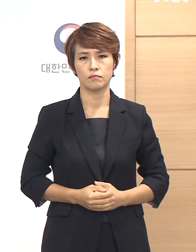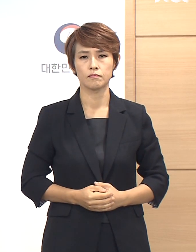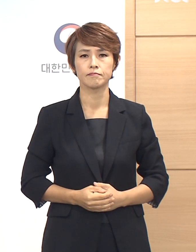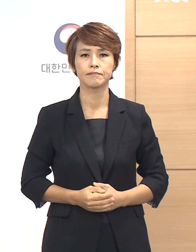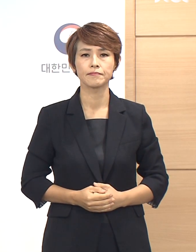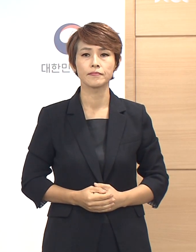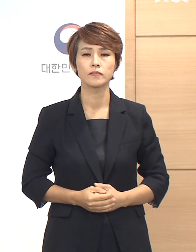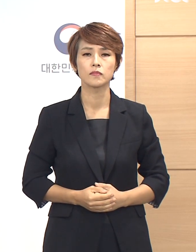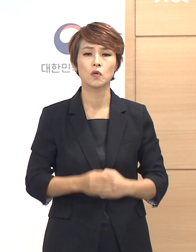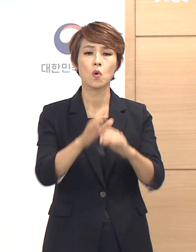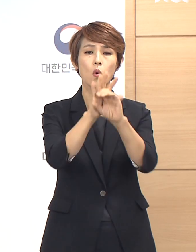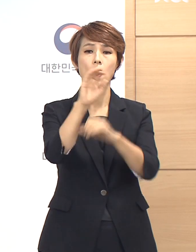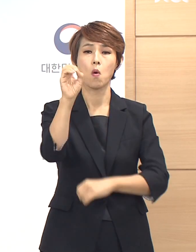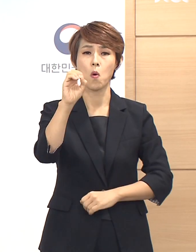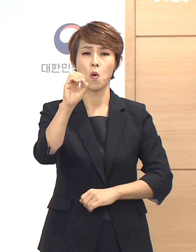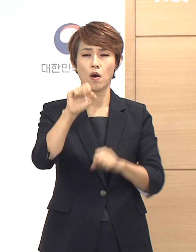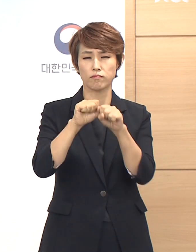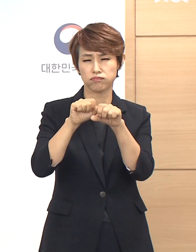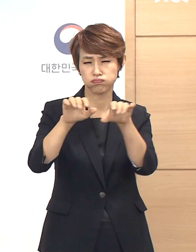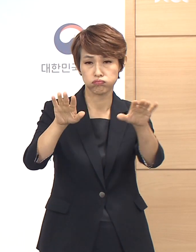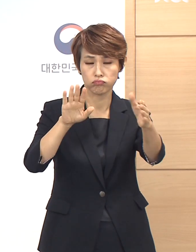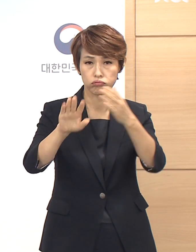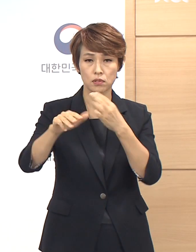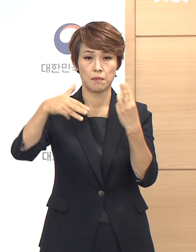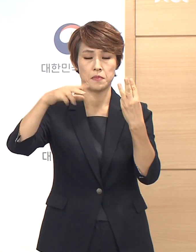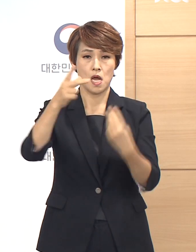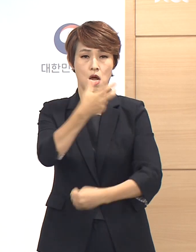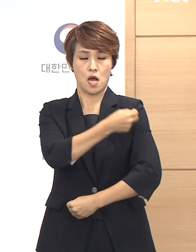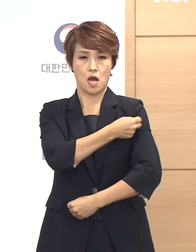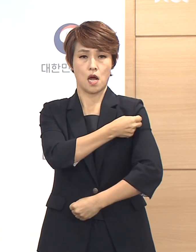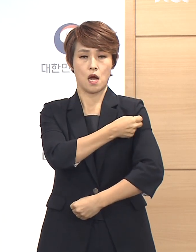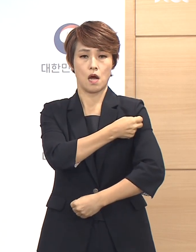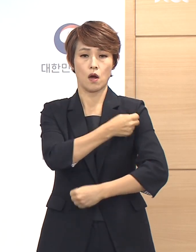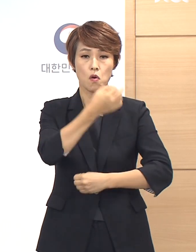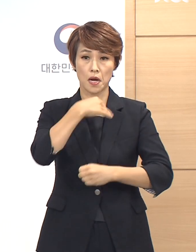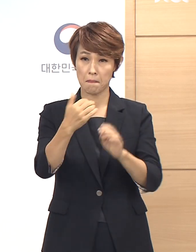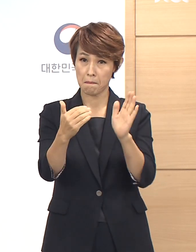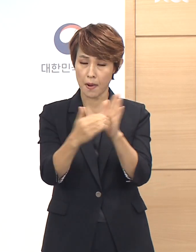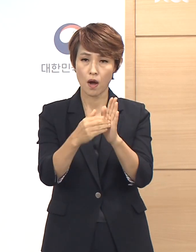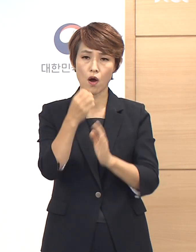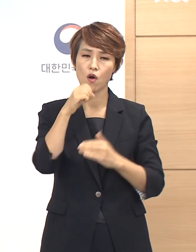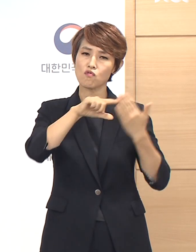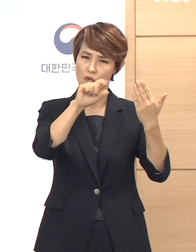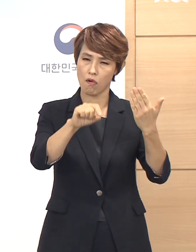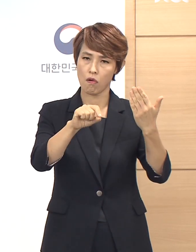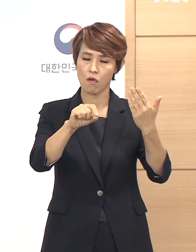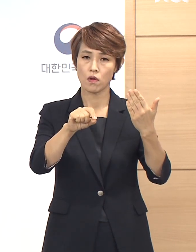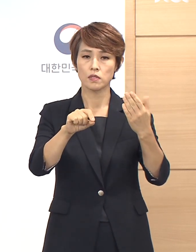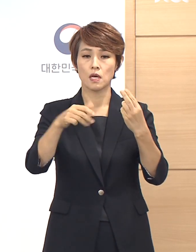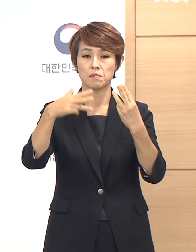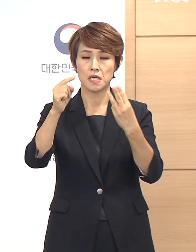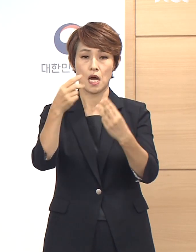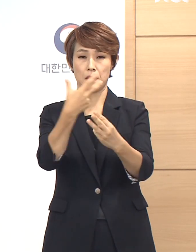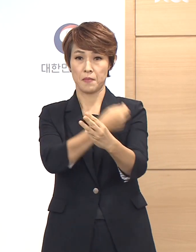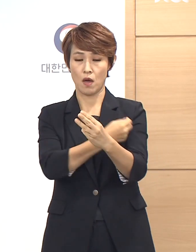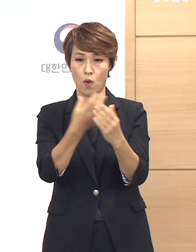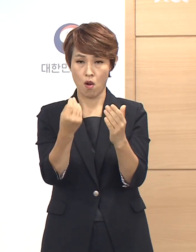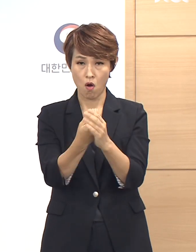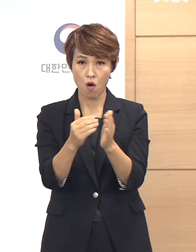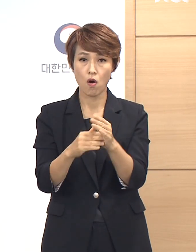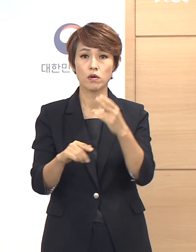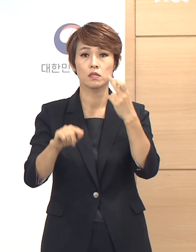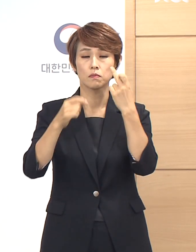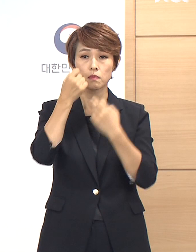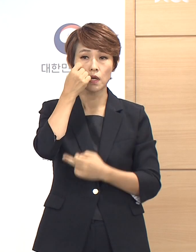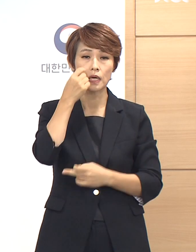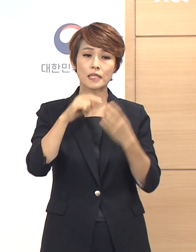설명처럼 오미크론 대유행 이후 3차 접종 효과가 끝나는 9월 그리고 4차 접종 완료 효과가 끝나는 12월이면